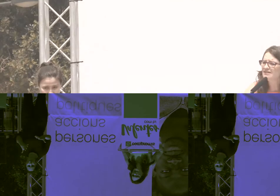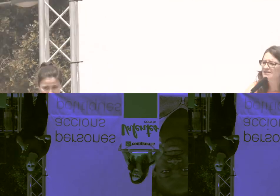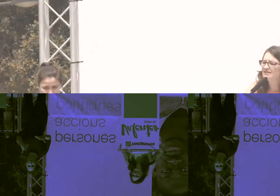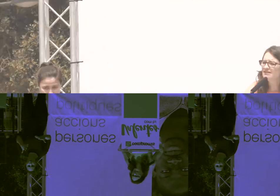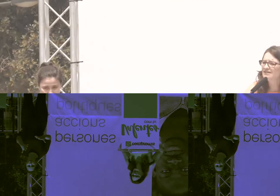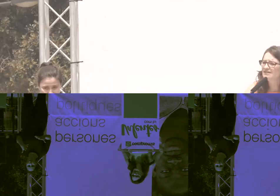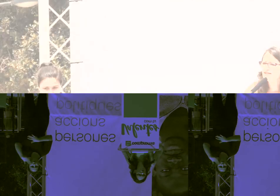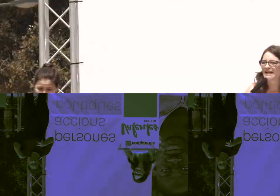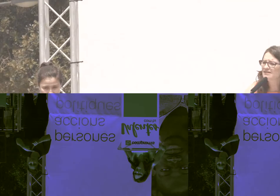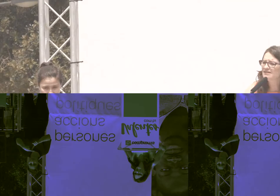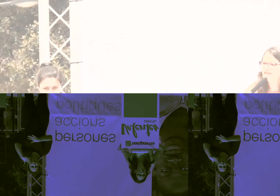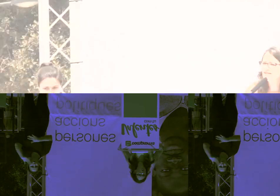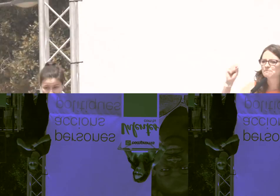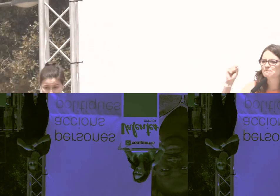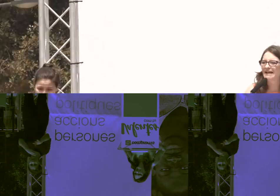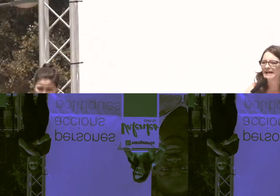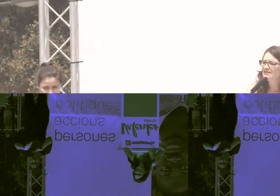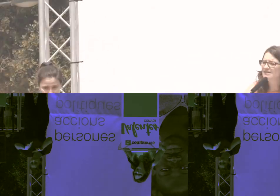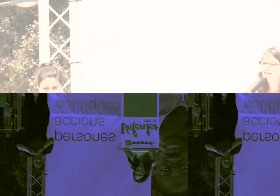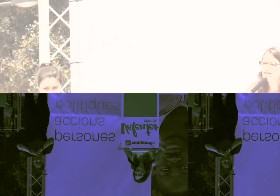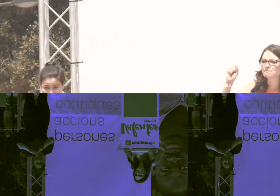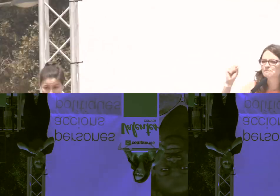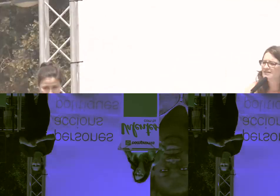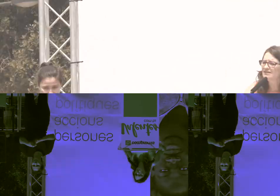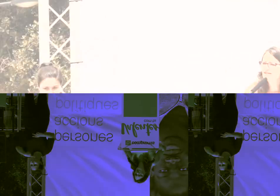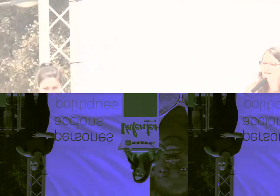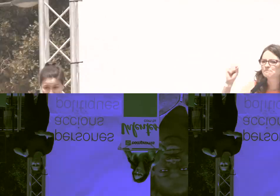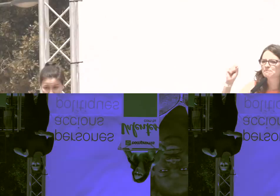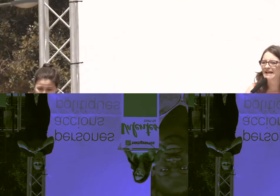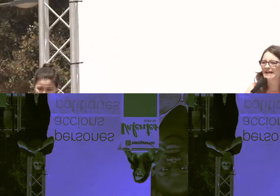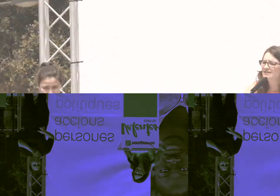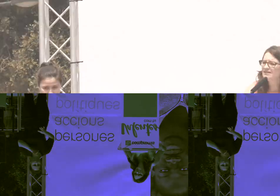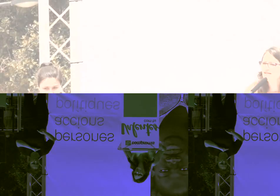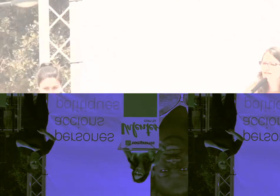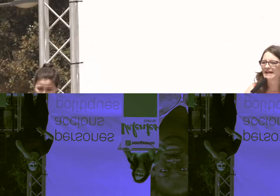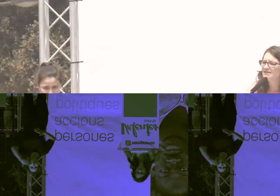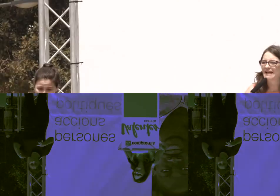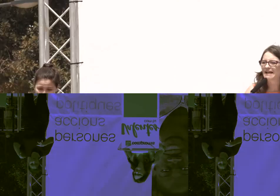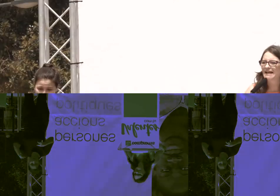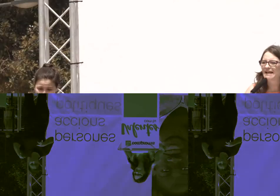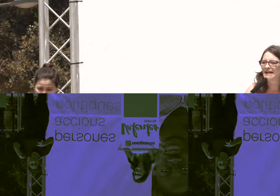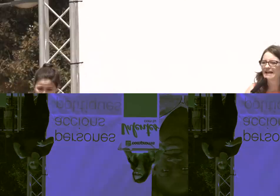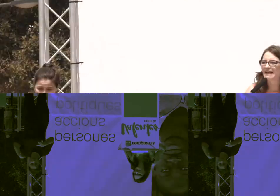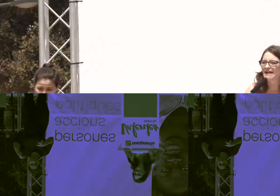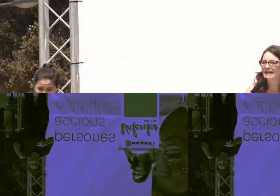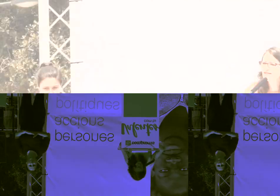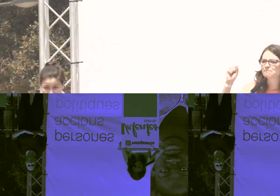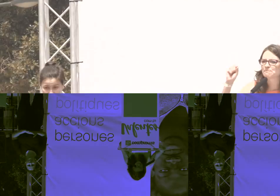de la Generalitat que podeu sentir-se orgullosos d'ells. Per tant, en la cara ben